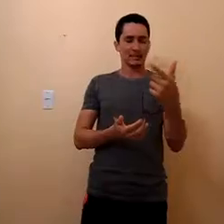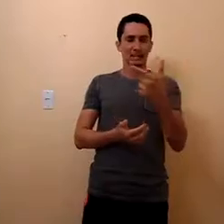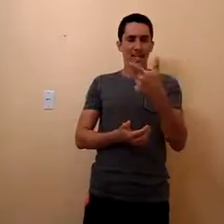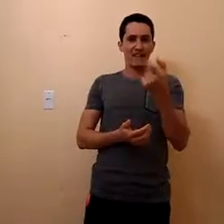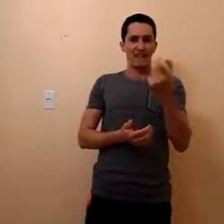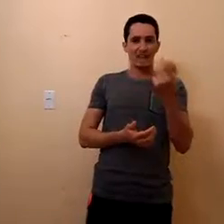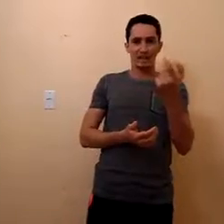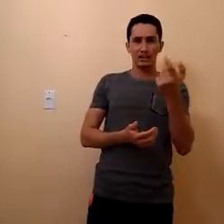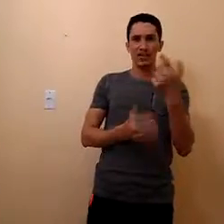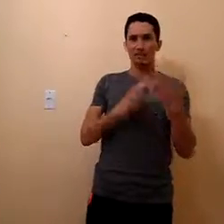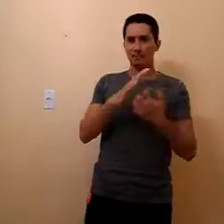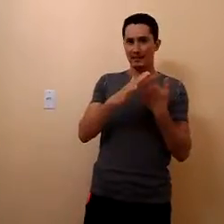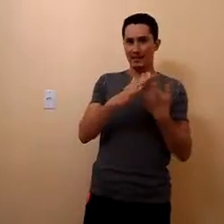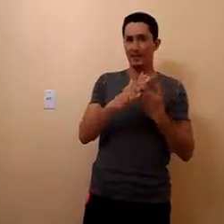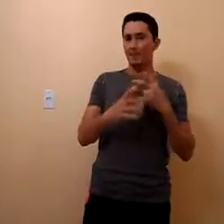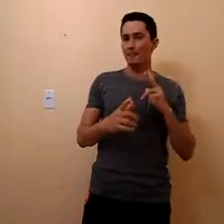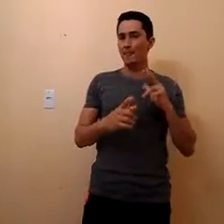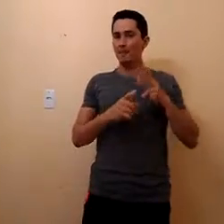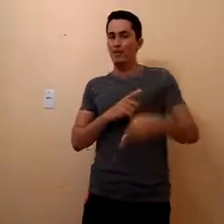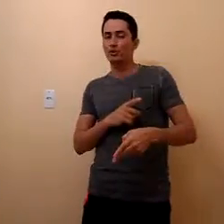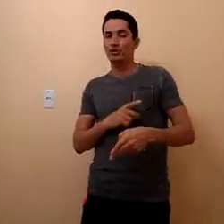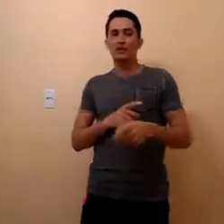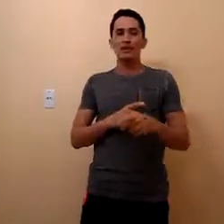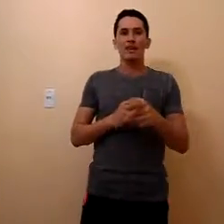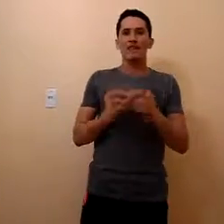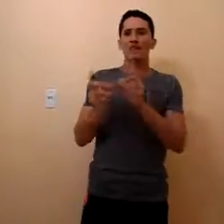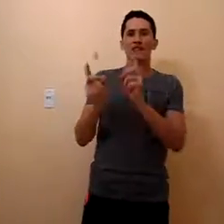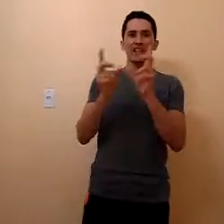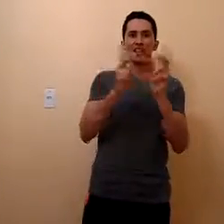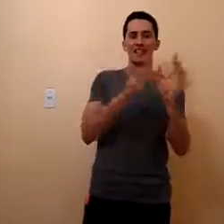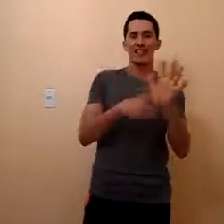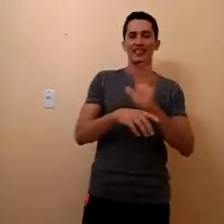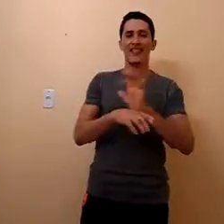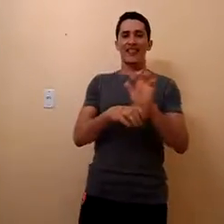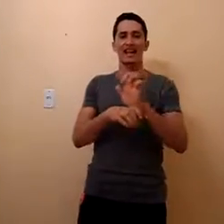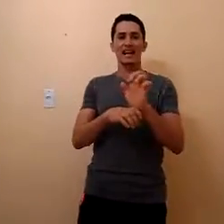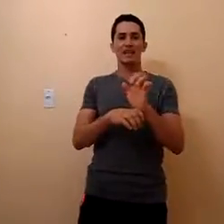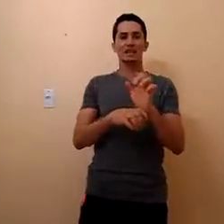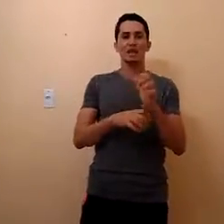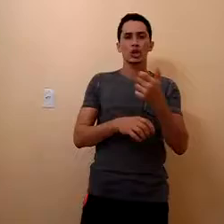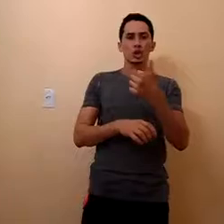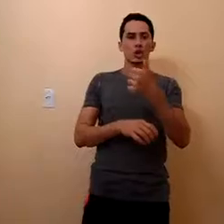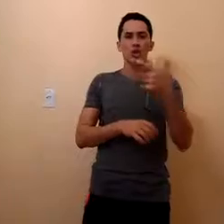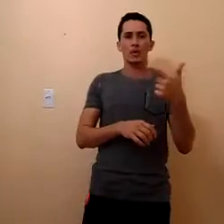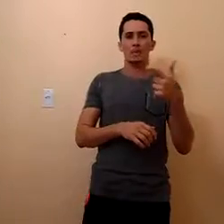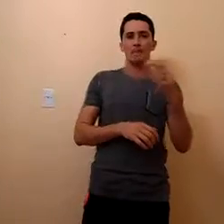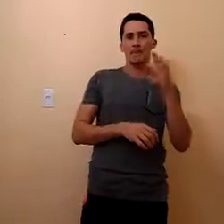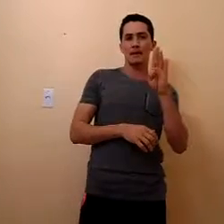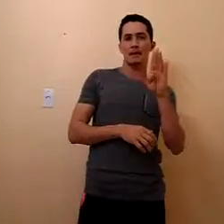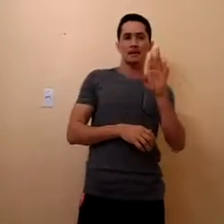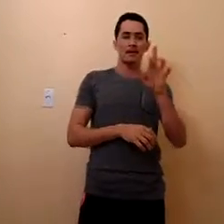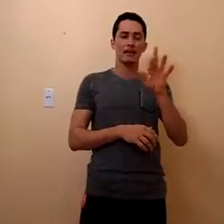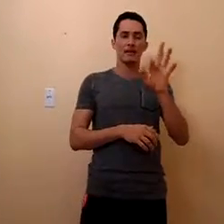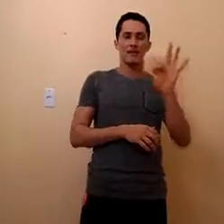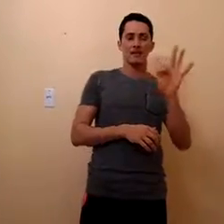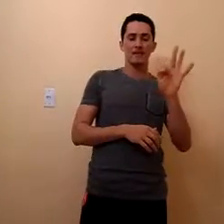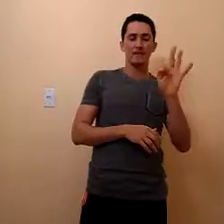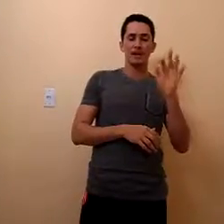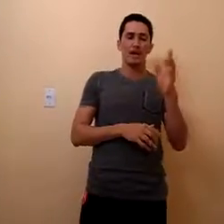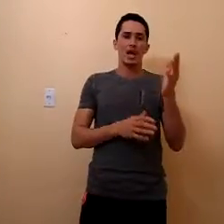unidades de produção proibidas de exportar para a União Europeia, 12 pertencem à BRF, dona de marcas como Perdigão e